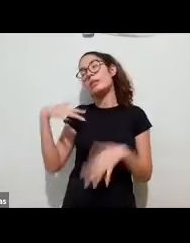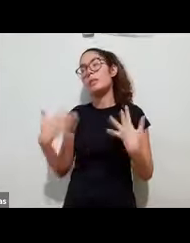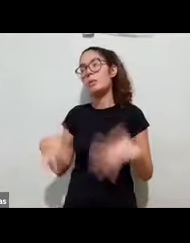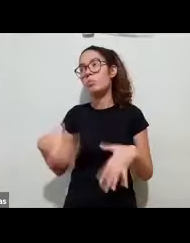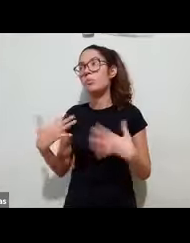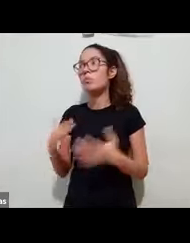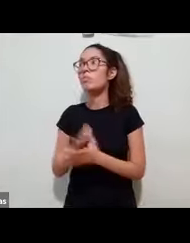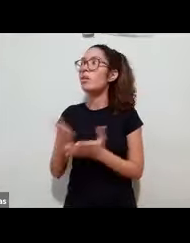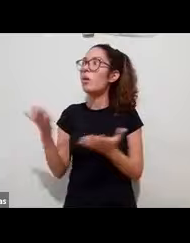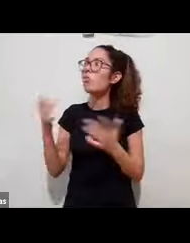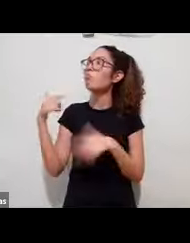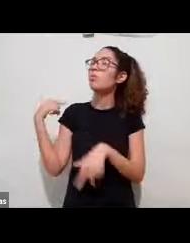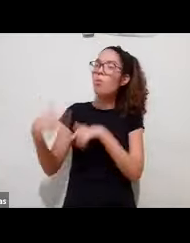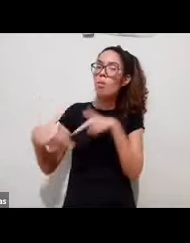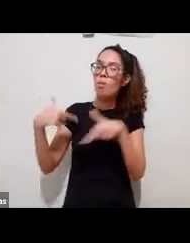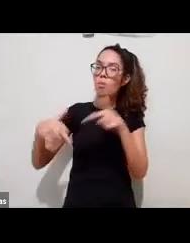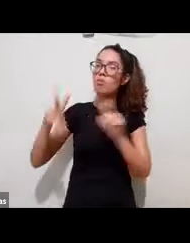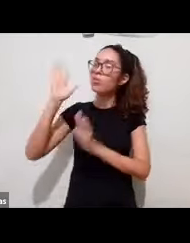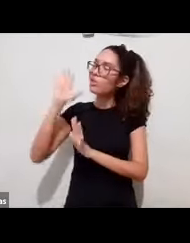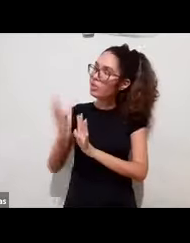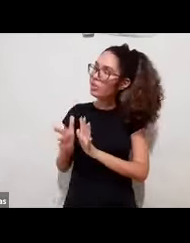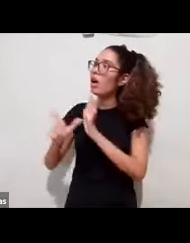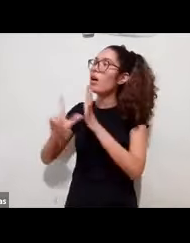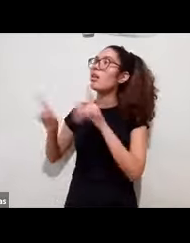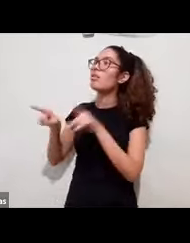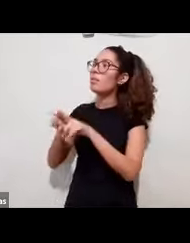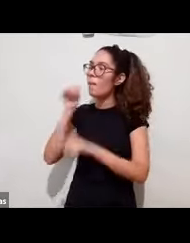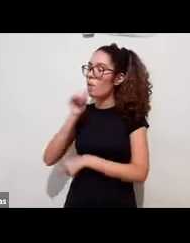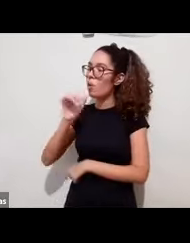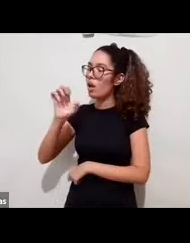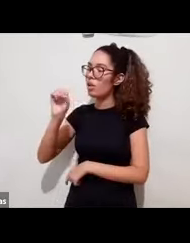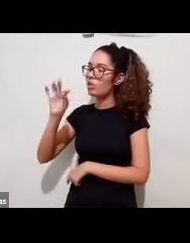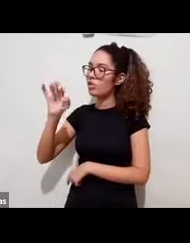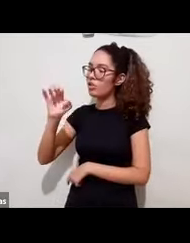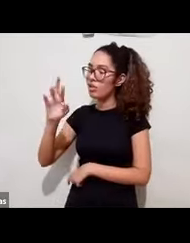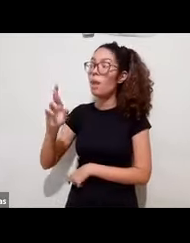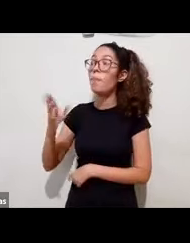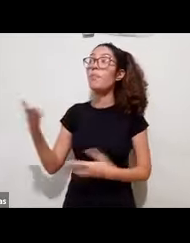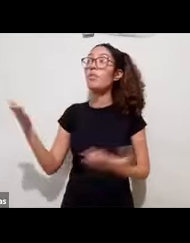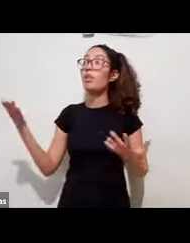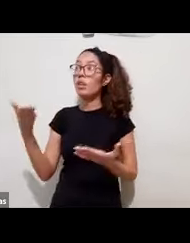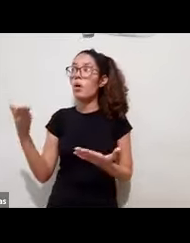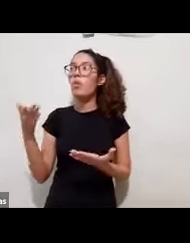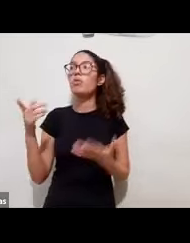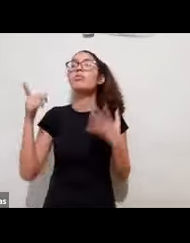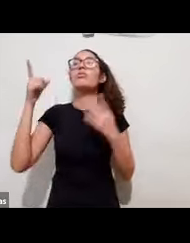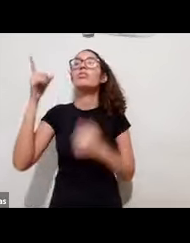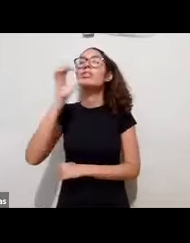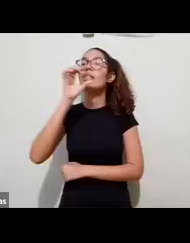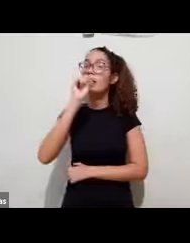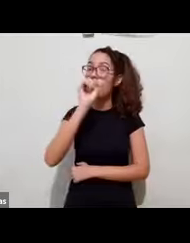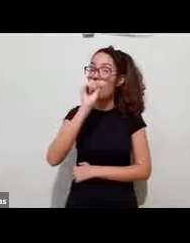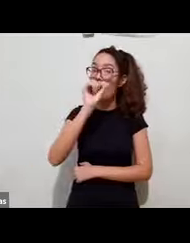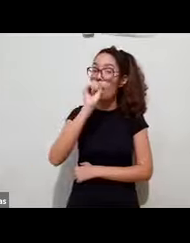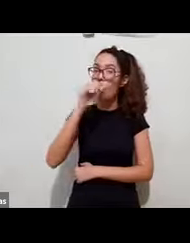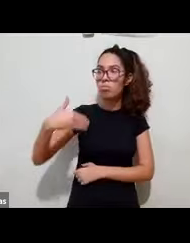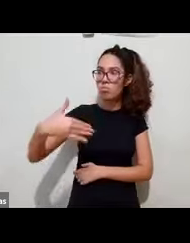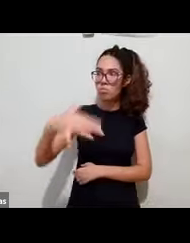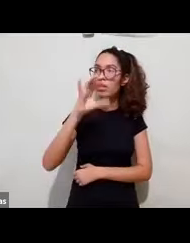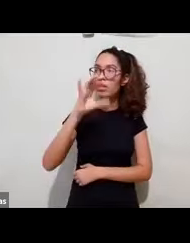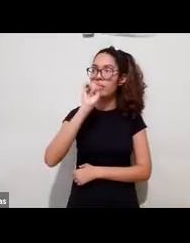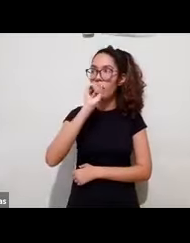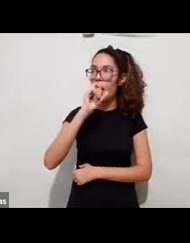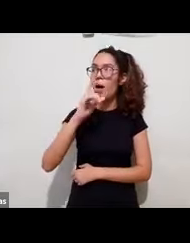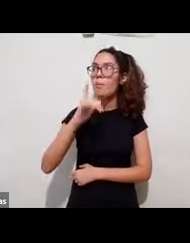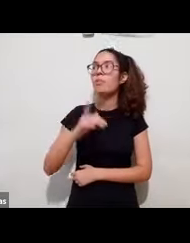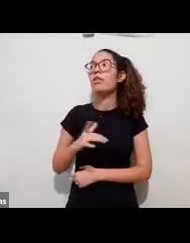né, uma amiga, também já estivemos juntos. E já vou estar falando no sábado, né? Então, a minha fala aqui ela é